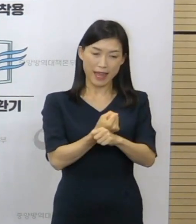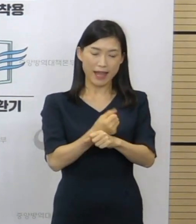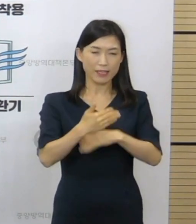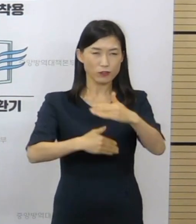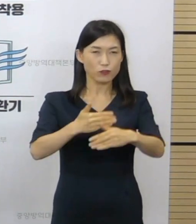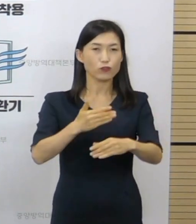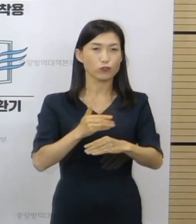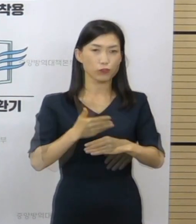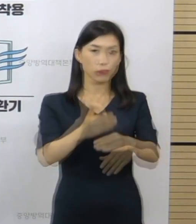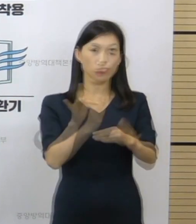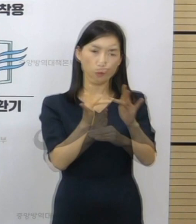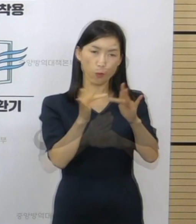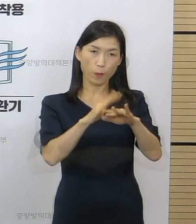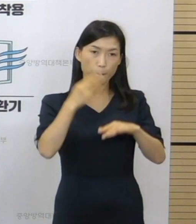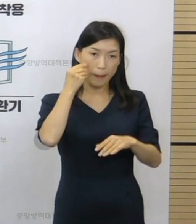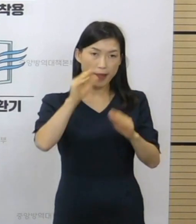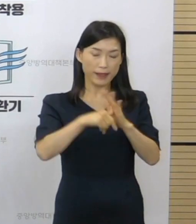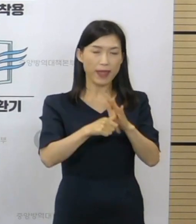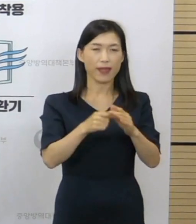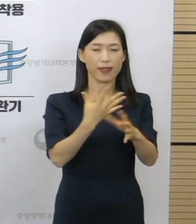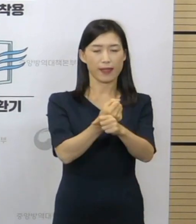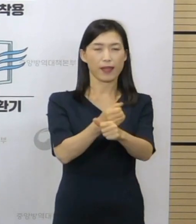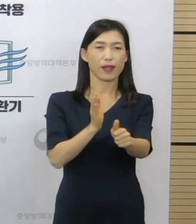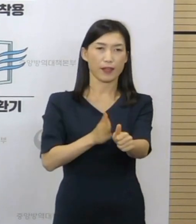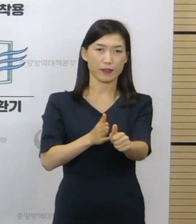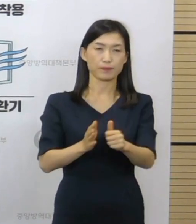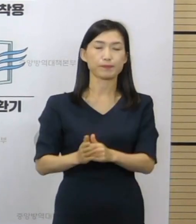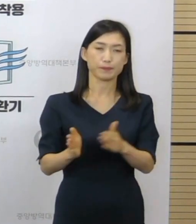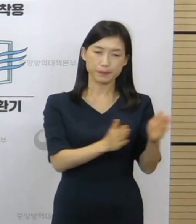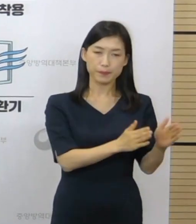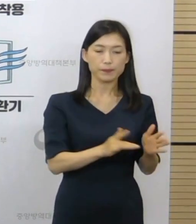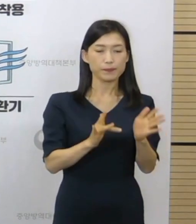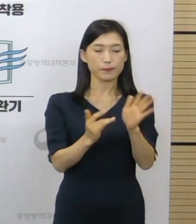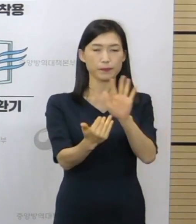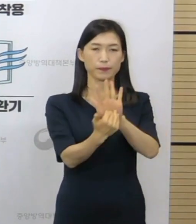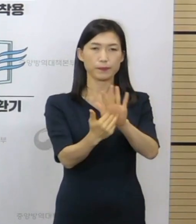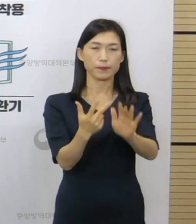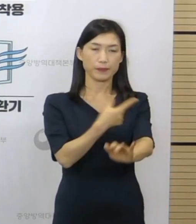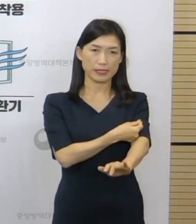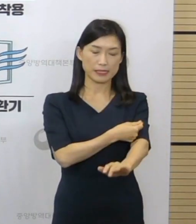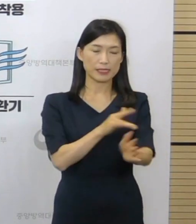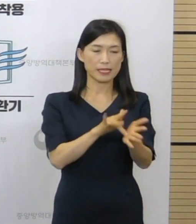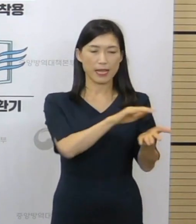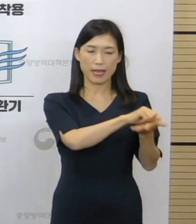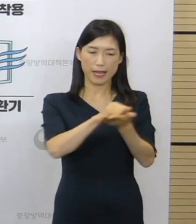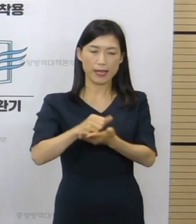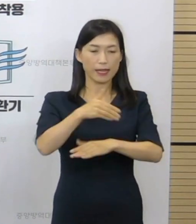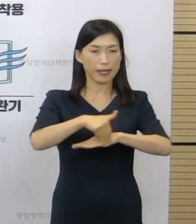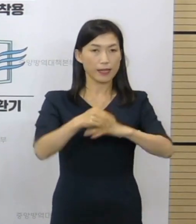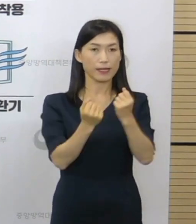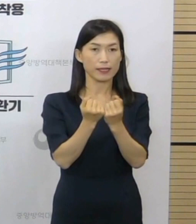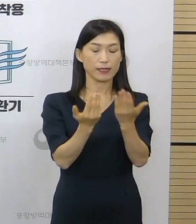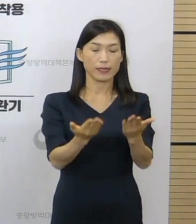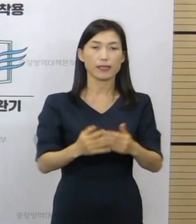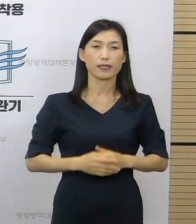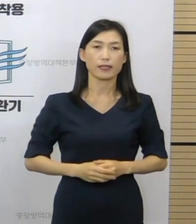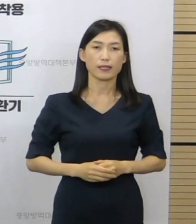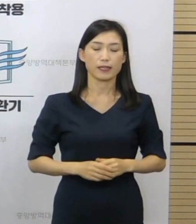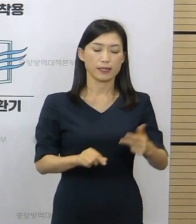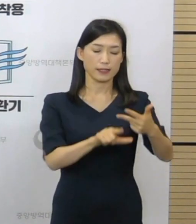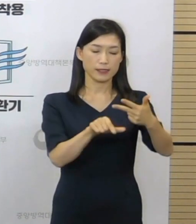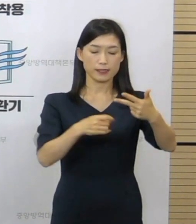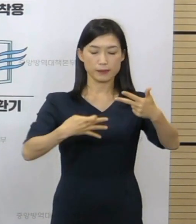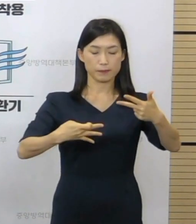중입니다 다음은 백신 도입현황 및 수급 계획에 대해 말씀드리겠습니다 7월